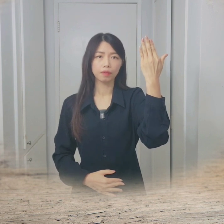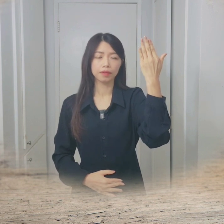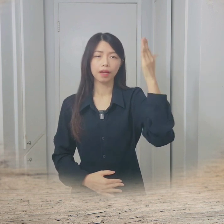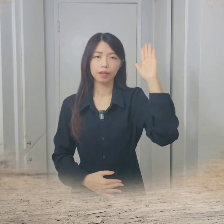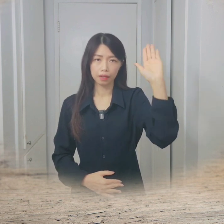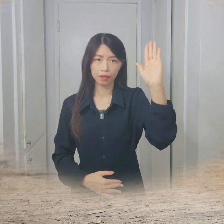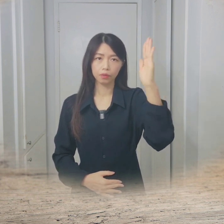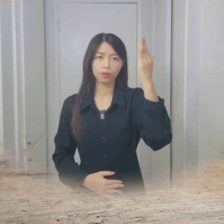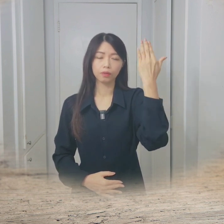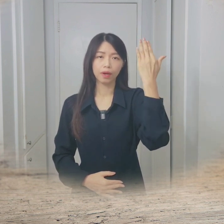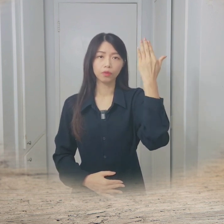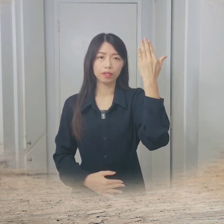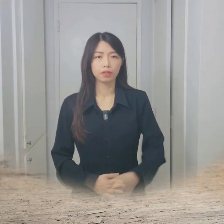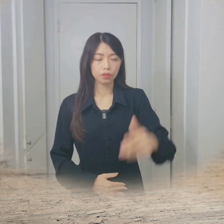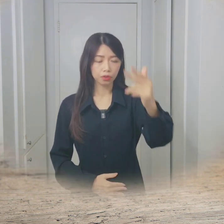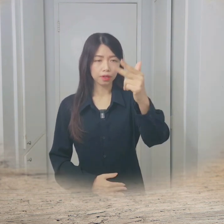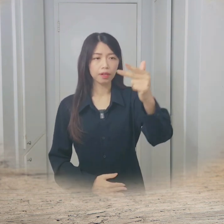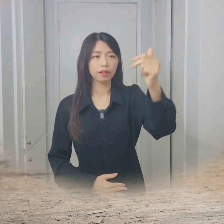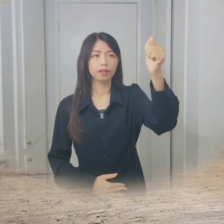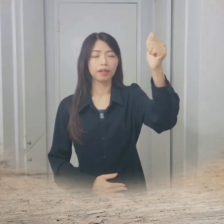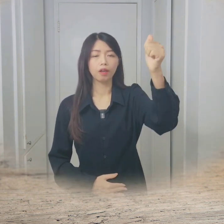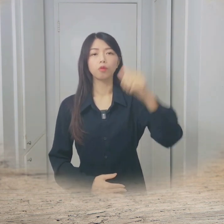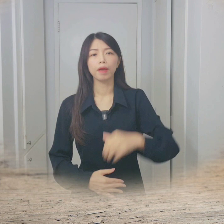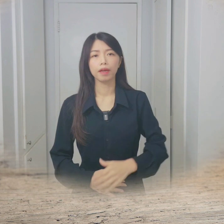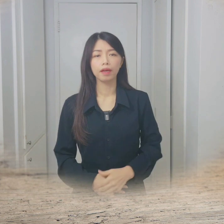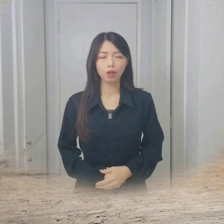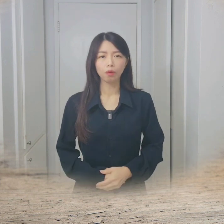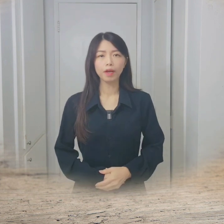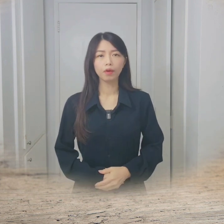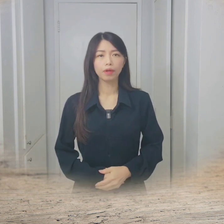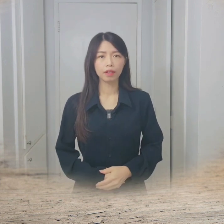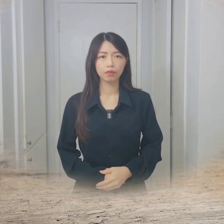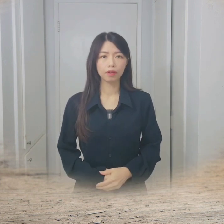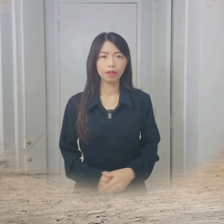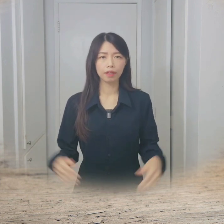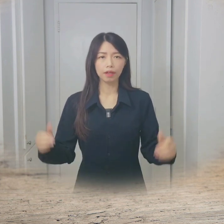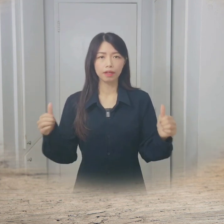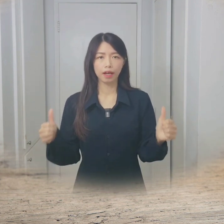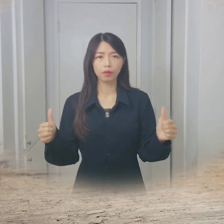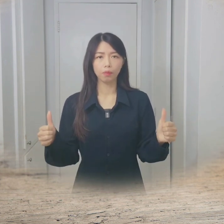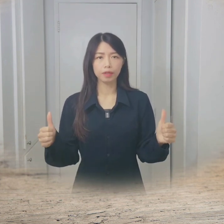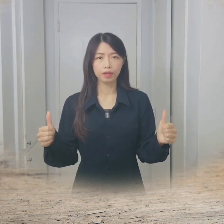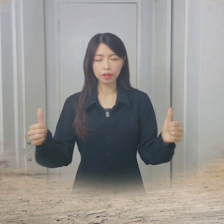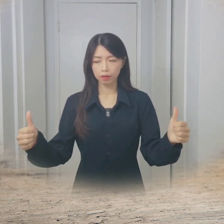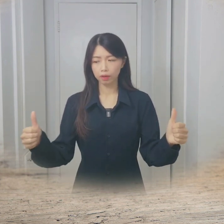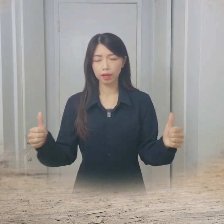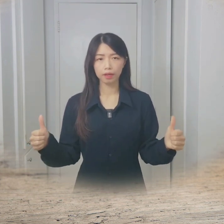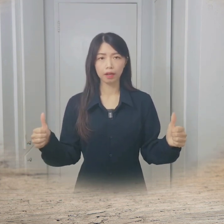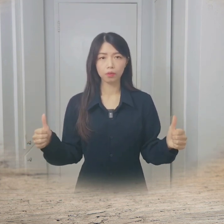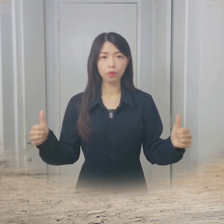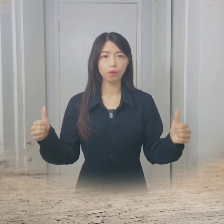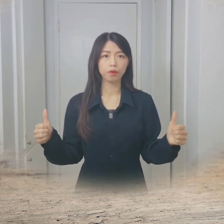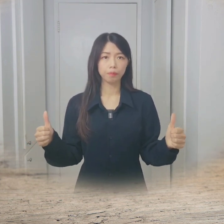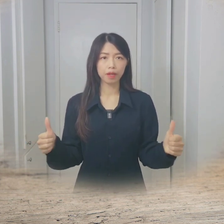한 뜻의 수어가 됩니다. 왕 대신 줄을 경배해 경배해라고 한 뜻의 수어는 양손 엄지를 이렇게